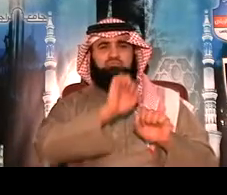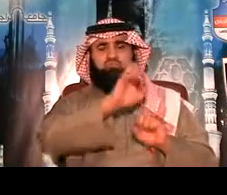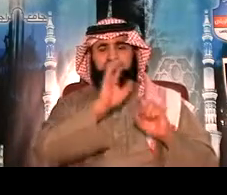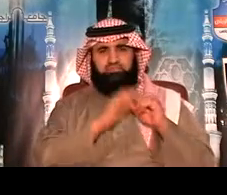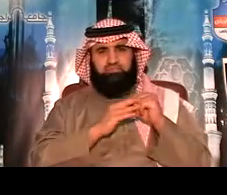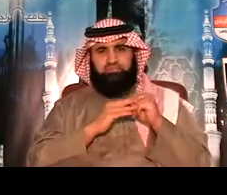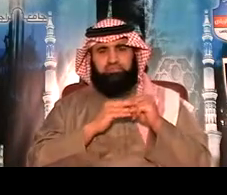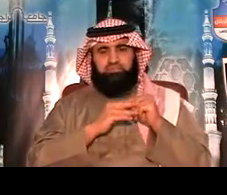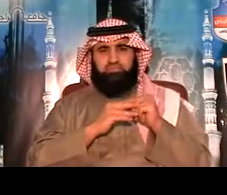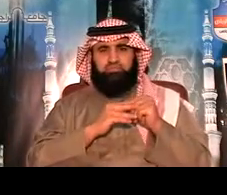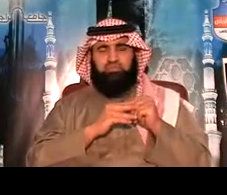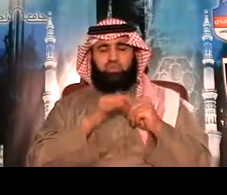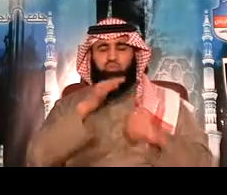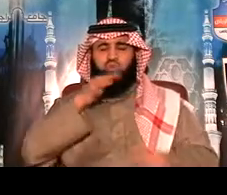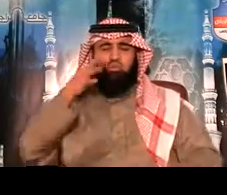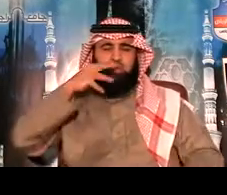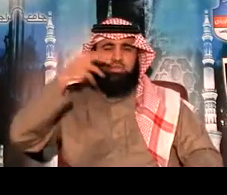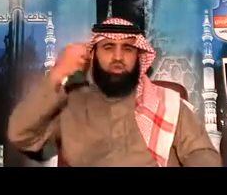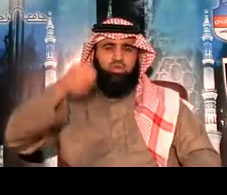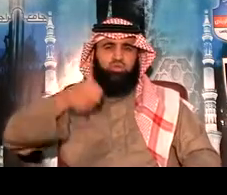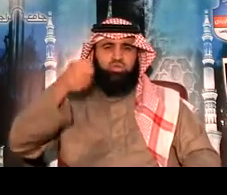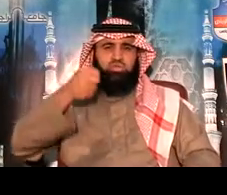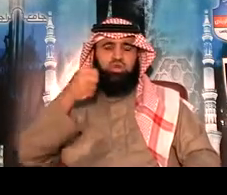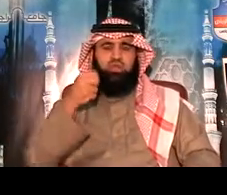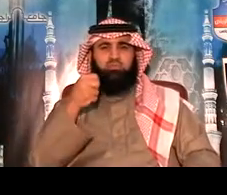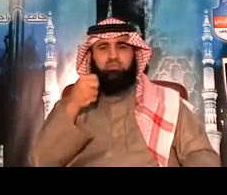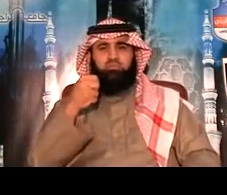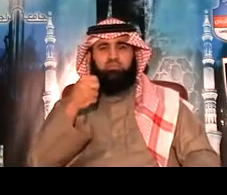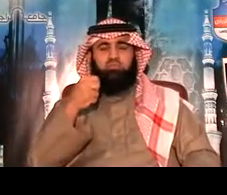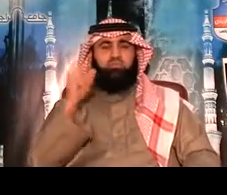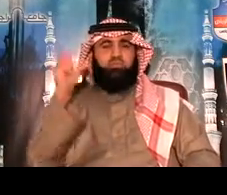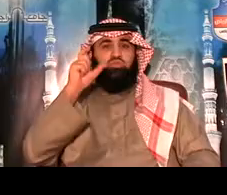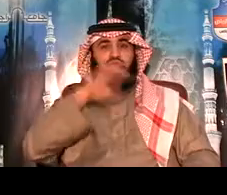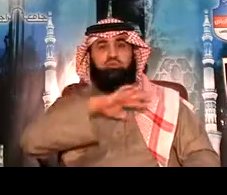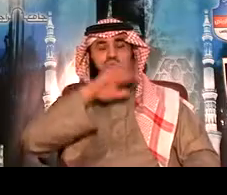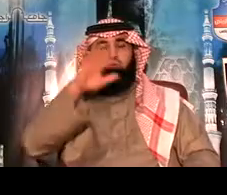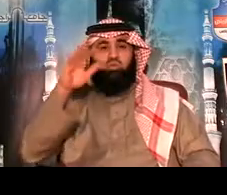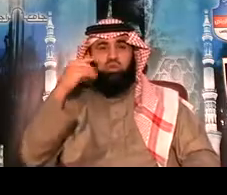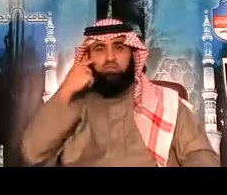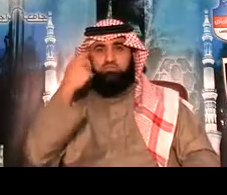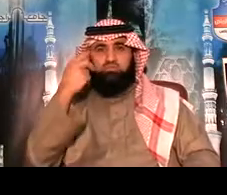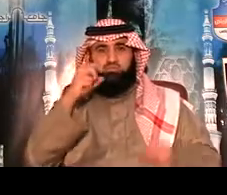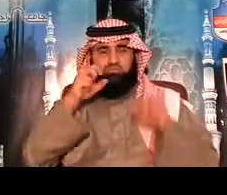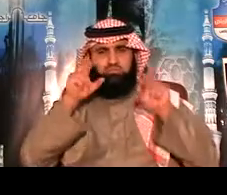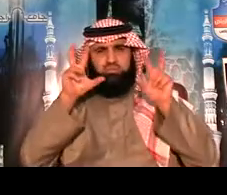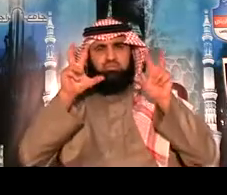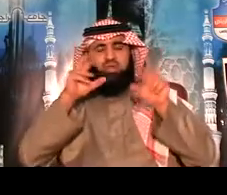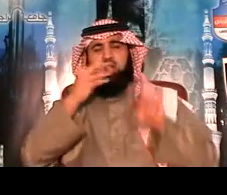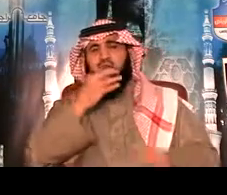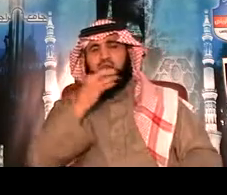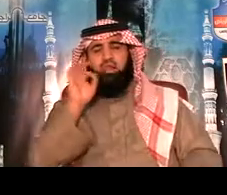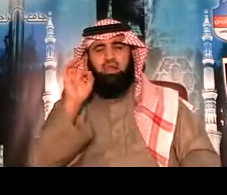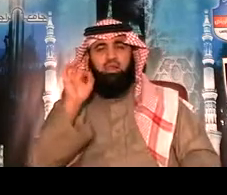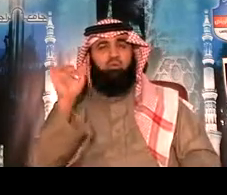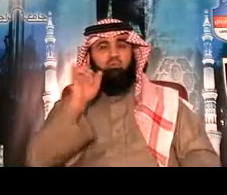رسول الله صلى الله عليه وسلم أنظار المسلمين ولفت انتباههم إلى وجوب